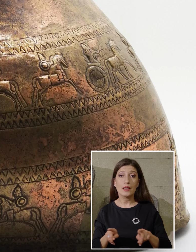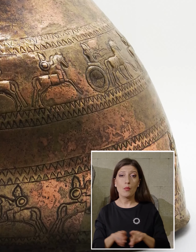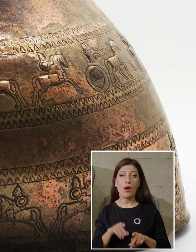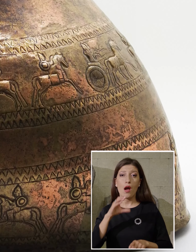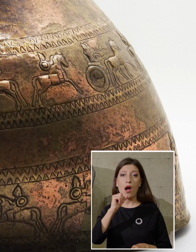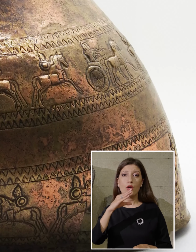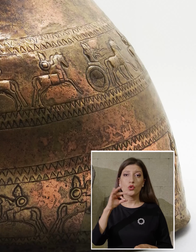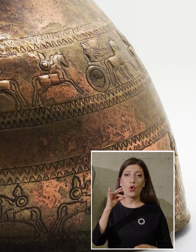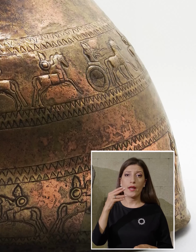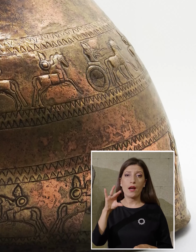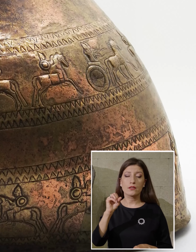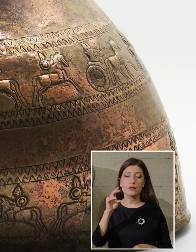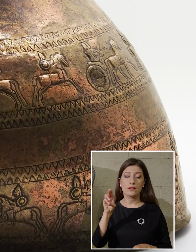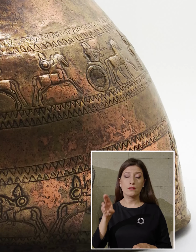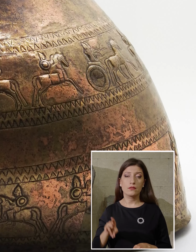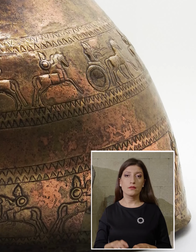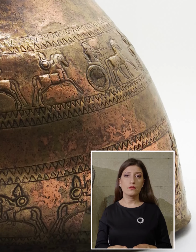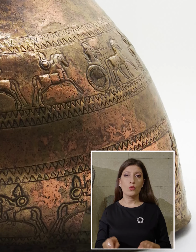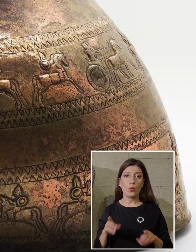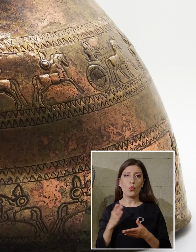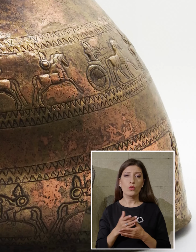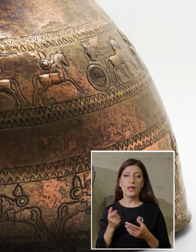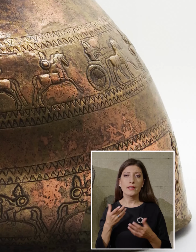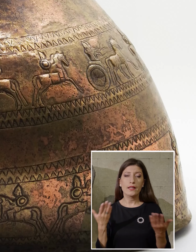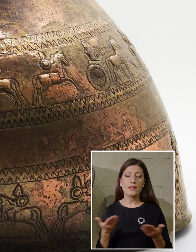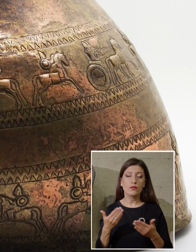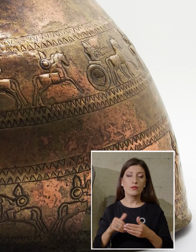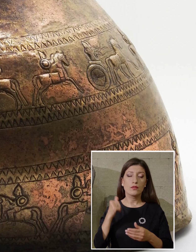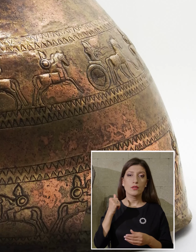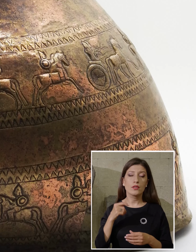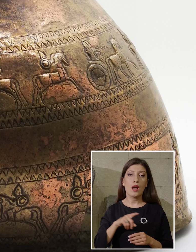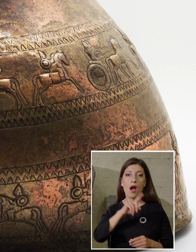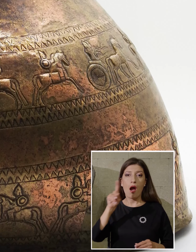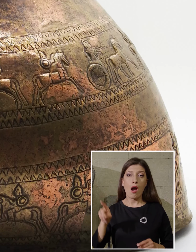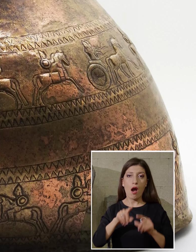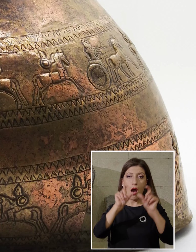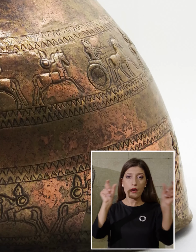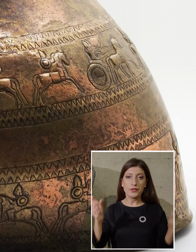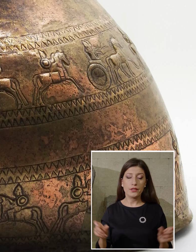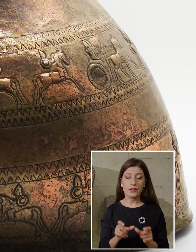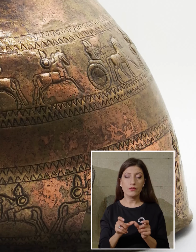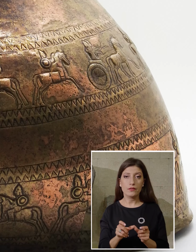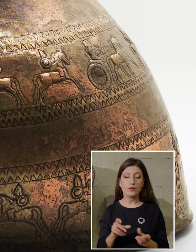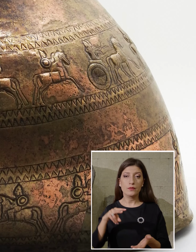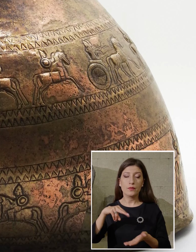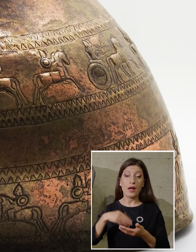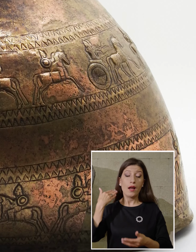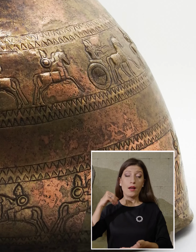ասորեստանյաններին։ Դրանք ունեն թեթև թափք և ճաղավոր անիկներ։ Թափքի վրա կանգնած են երկու զինվոր,